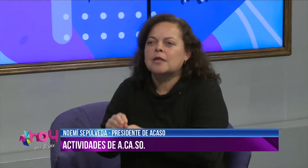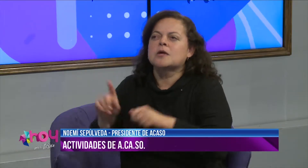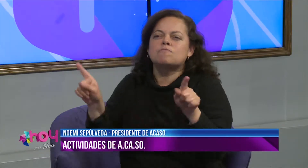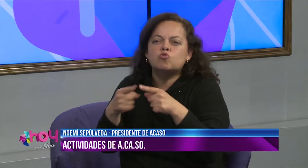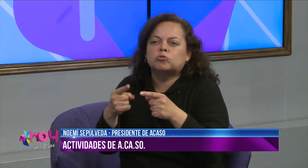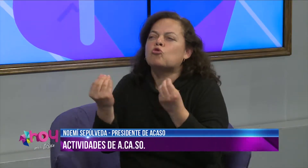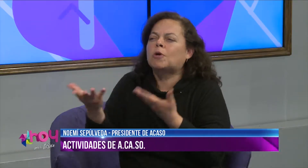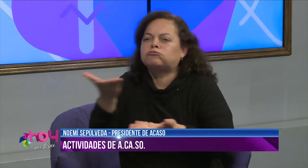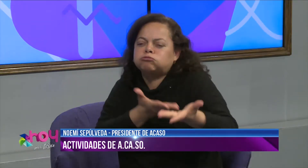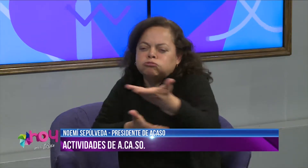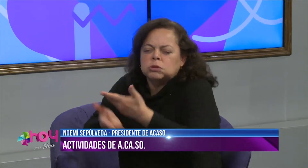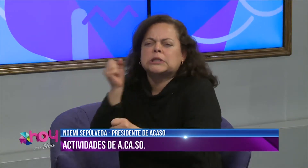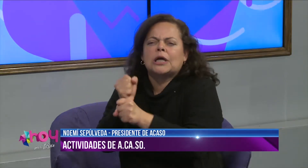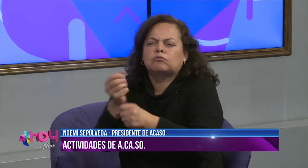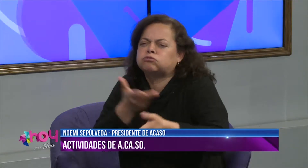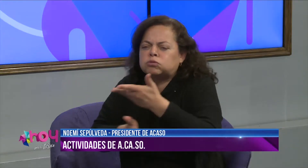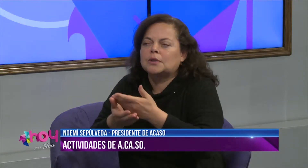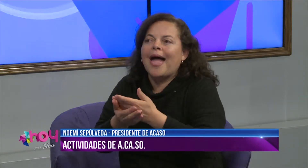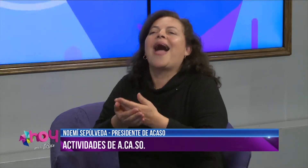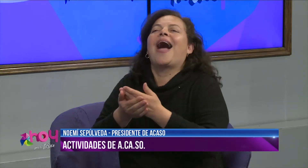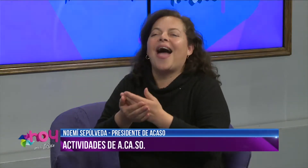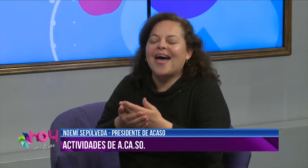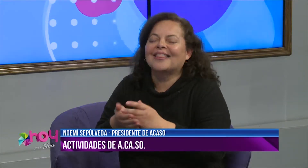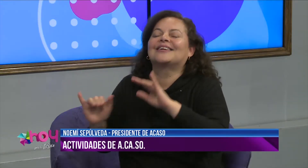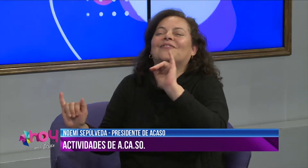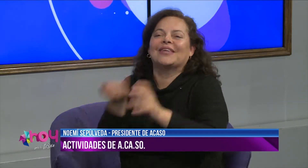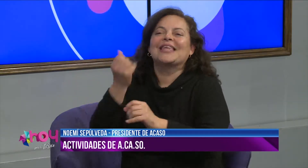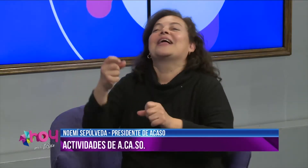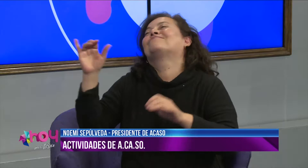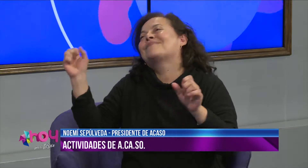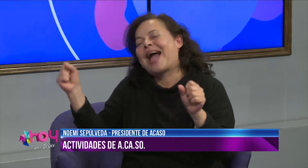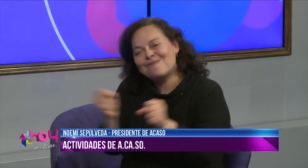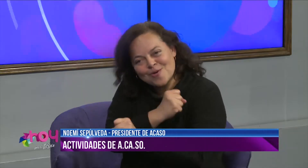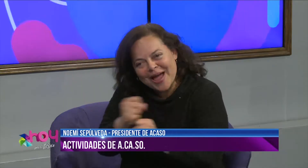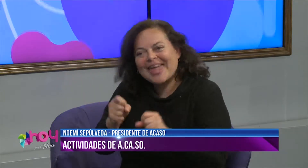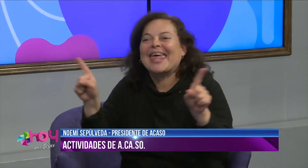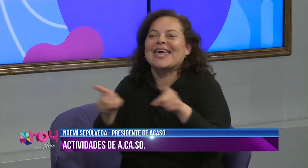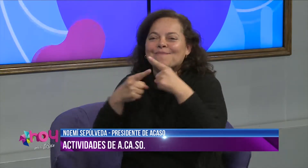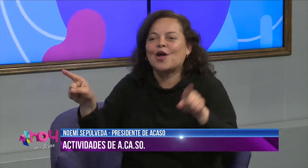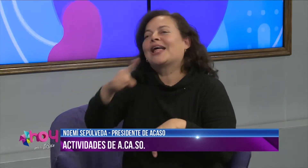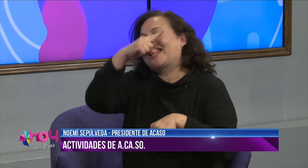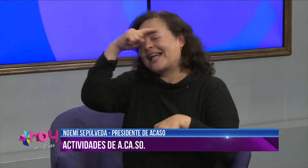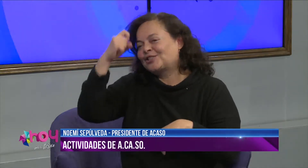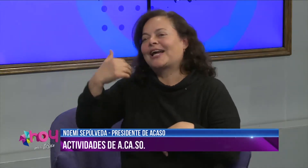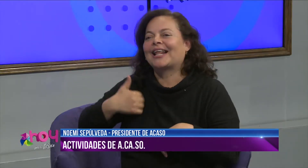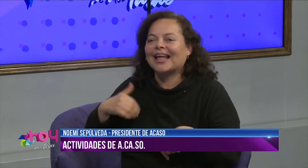historiadores, profesores de geografía, hicimos todo un intercambio y nosotros pudimos aprobar este himno